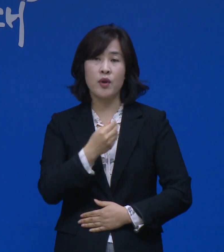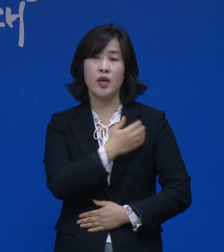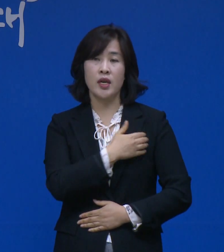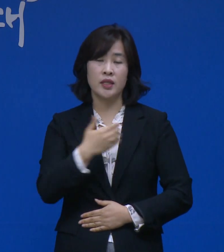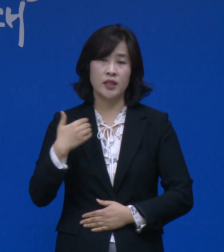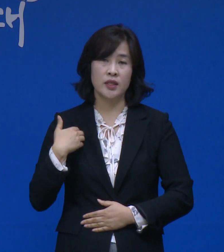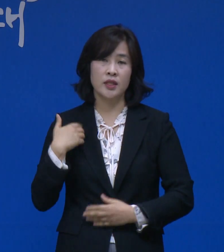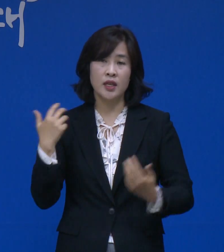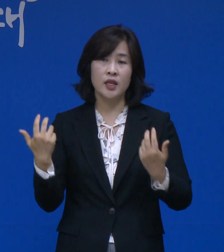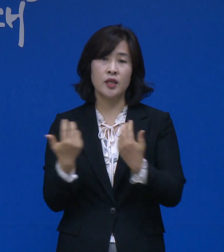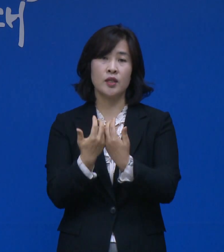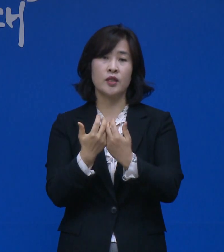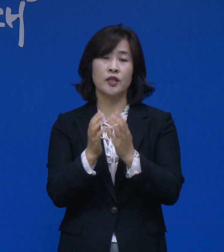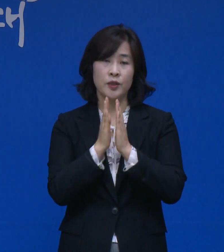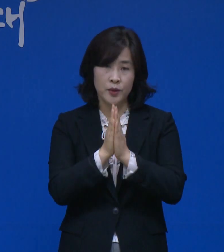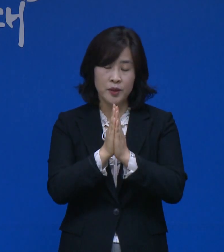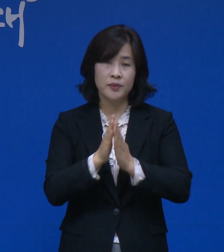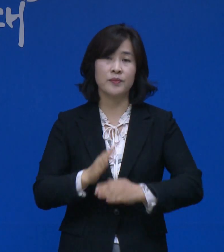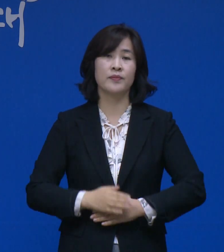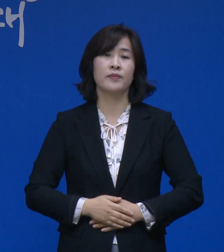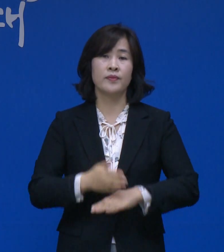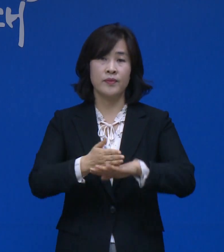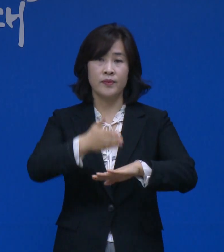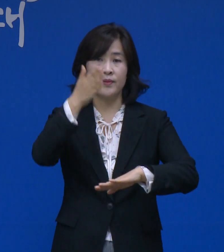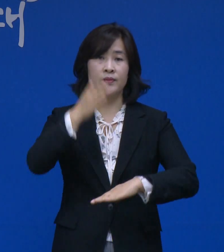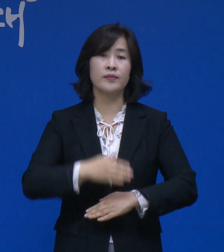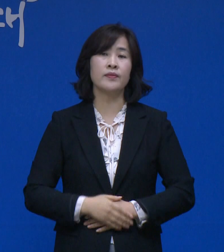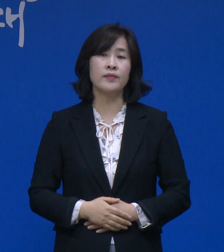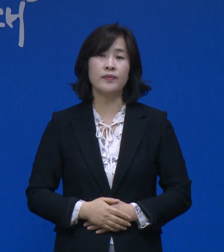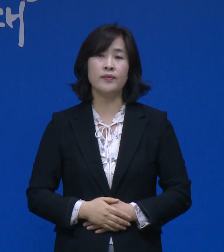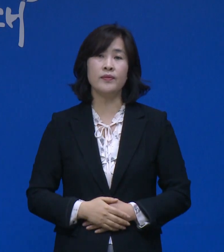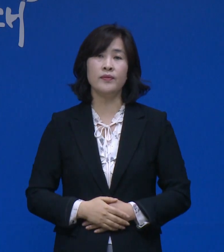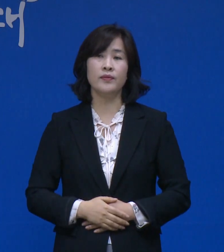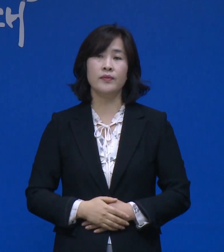행복이 함께 하시기를 기원드립니다. 감사합니다.